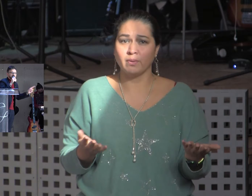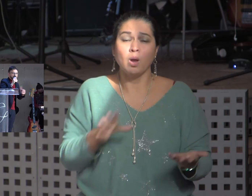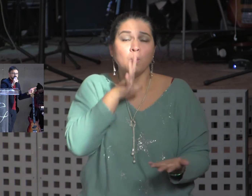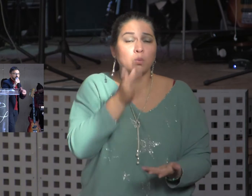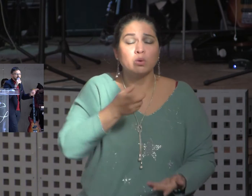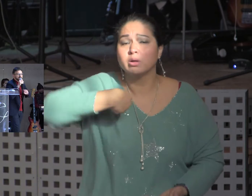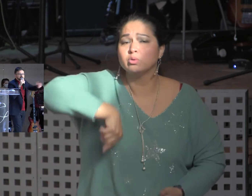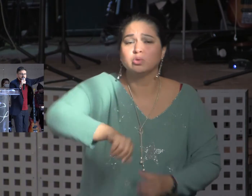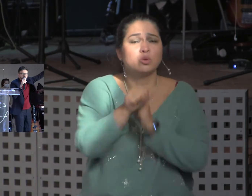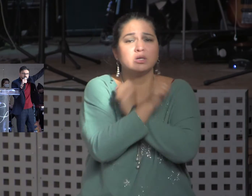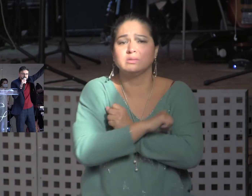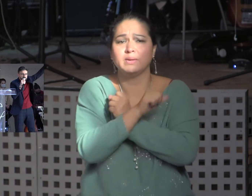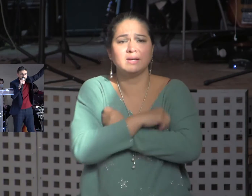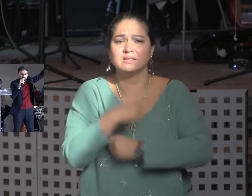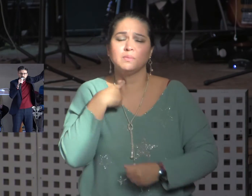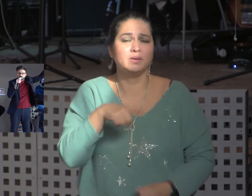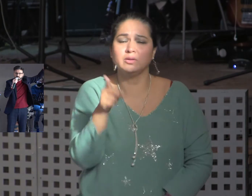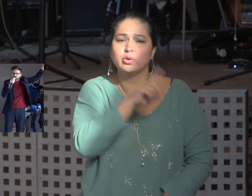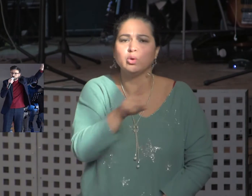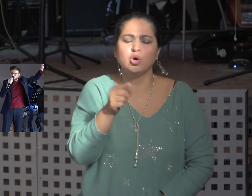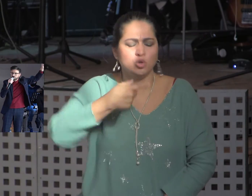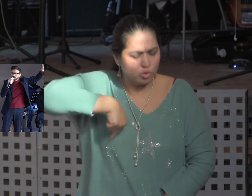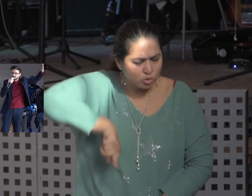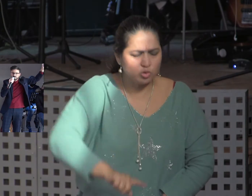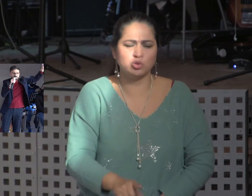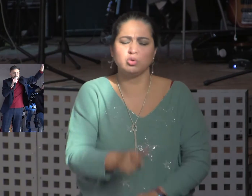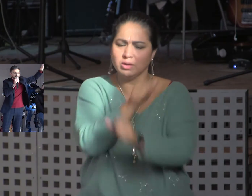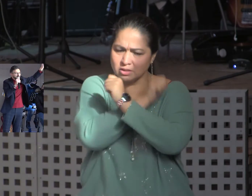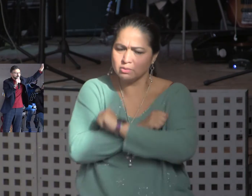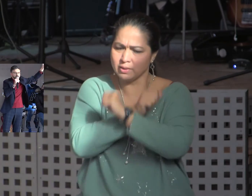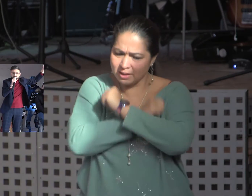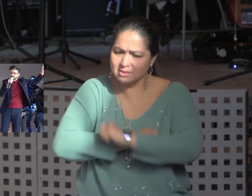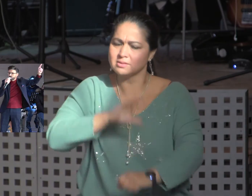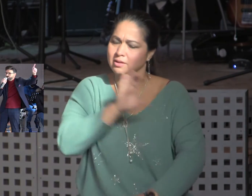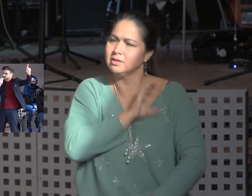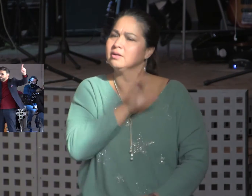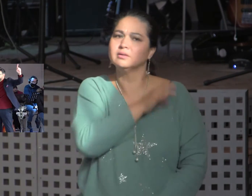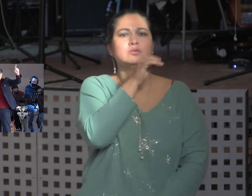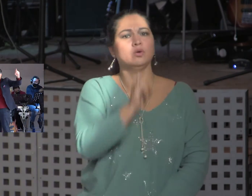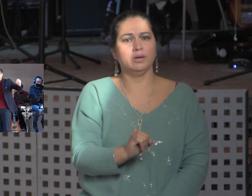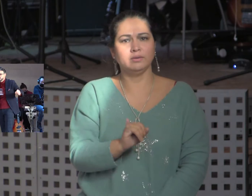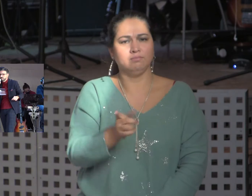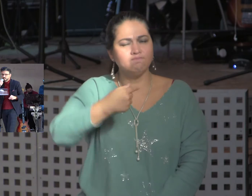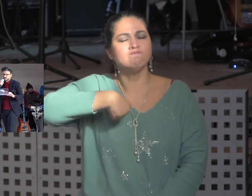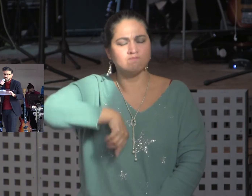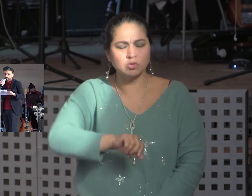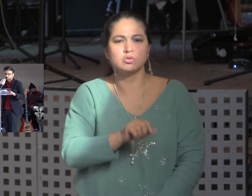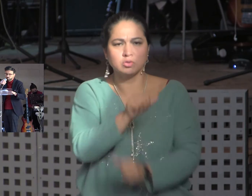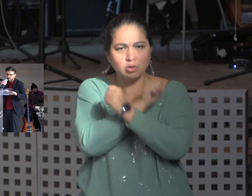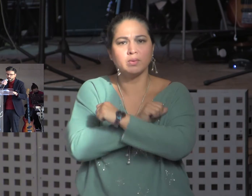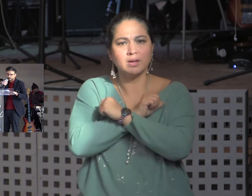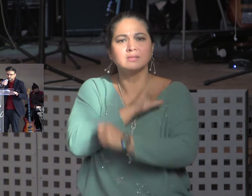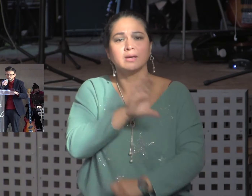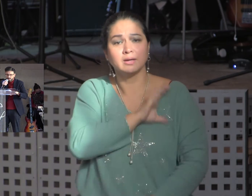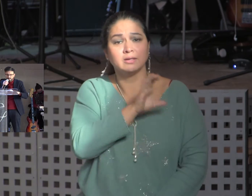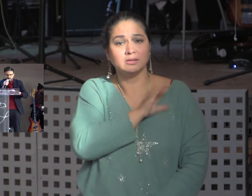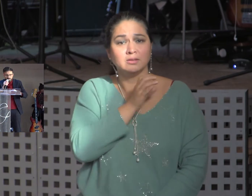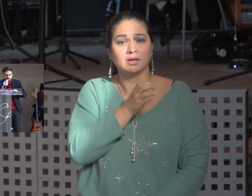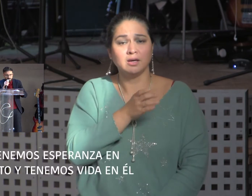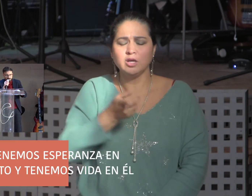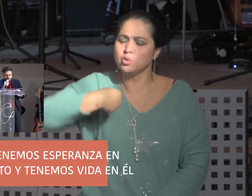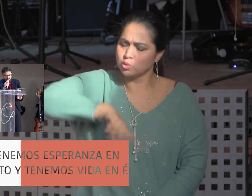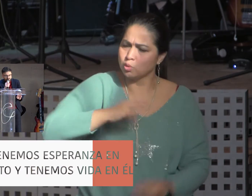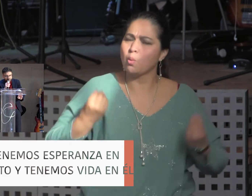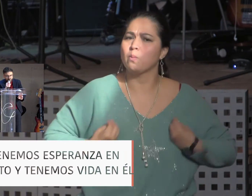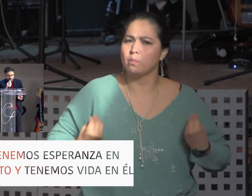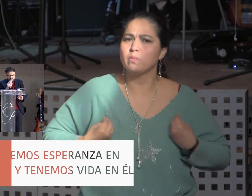la esperanza. Tenemos esperanza en Cristo. Tenemos esperanza en Cristo y tenemos vida en Él.